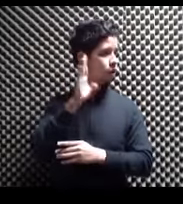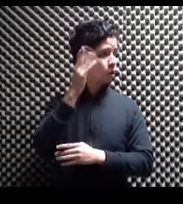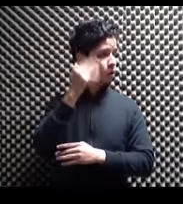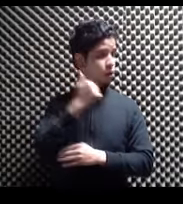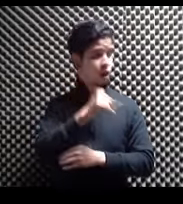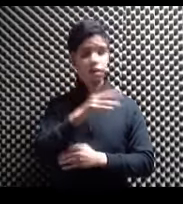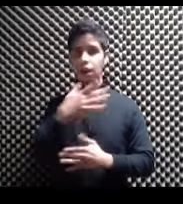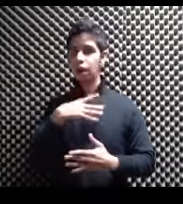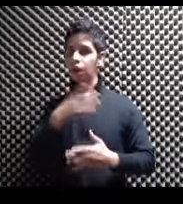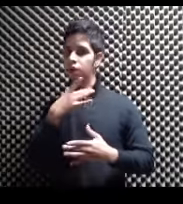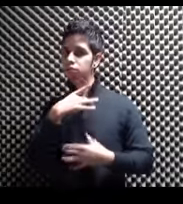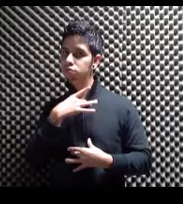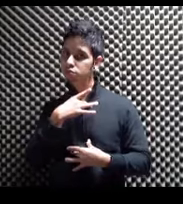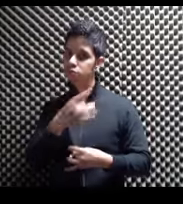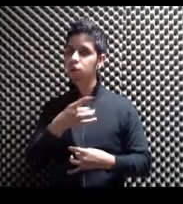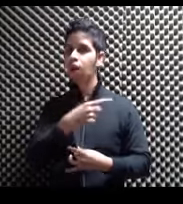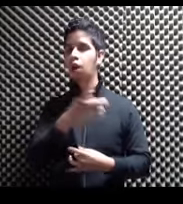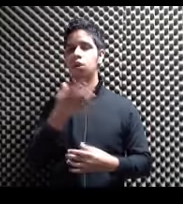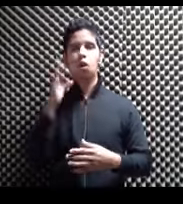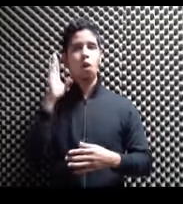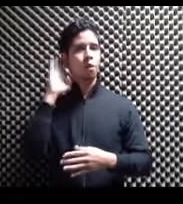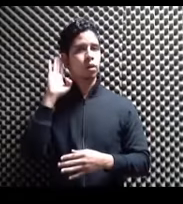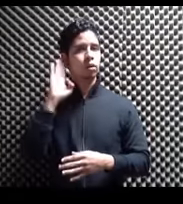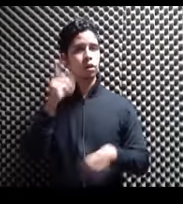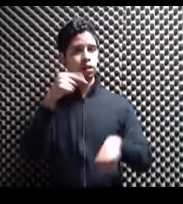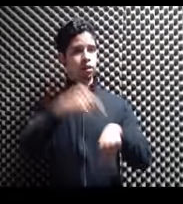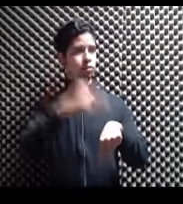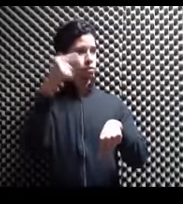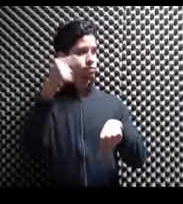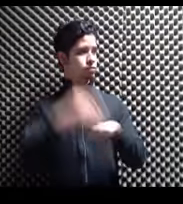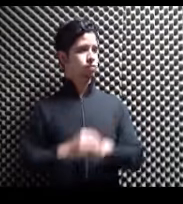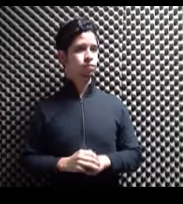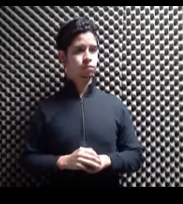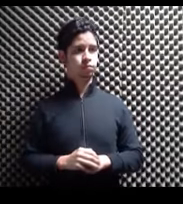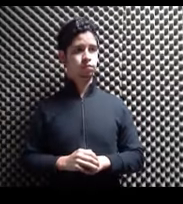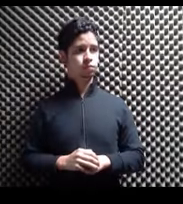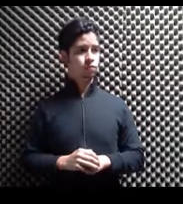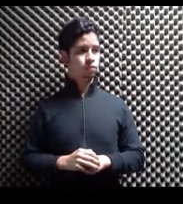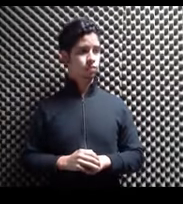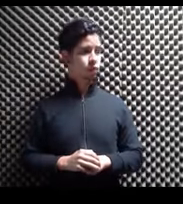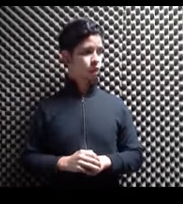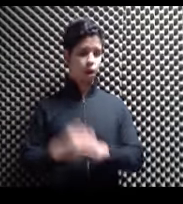momento. Y entonces, esperemos que lo siga haciendo. Sí, debe serlo.